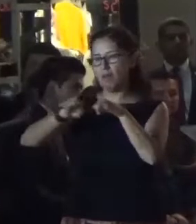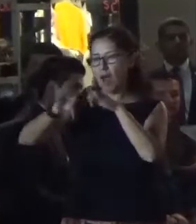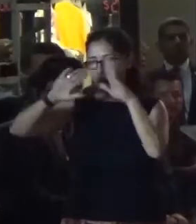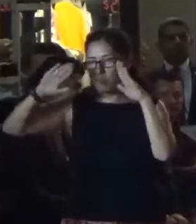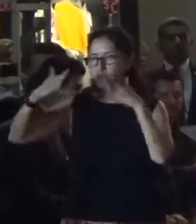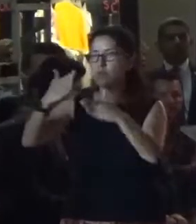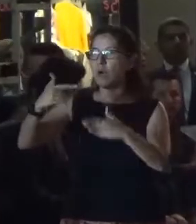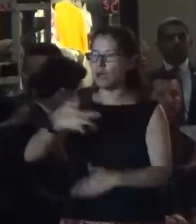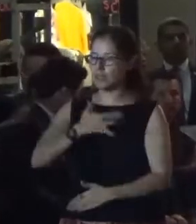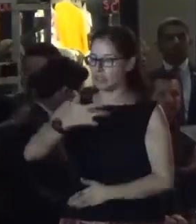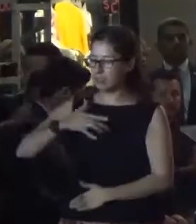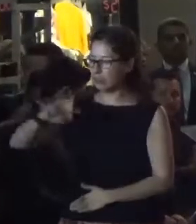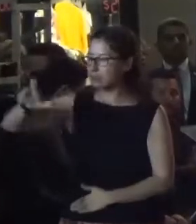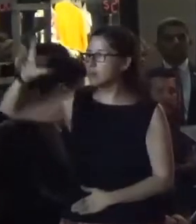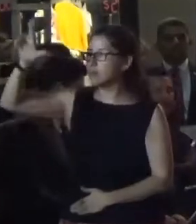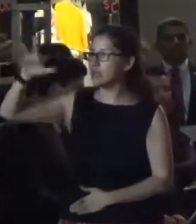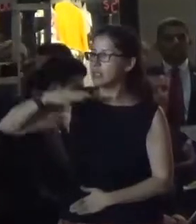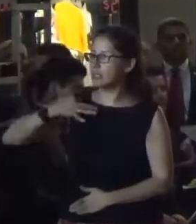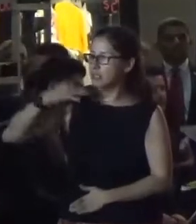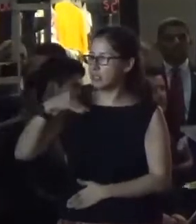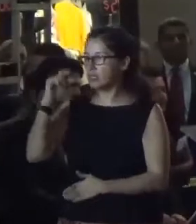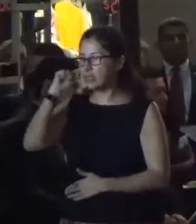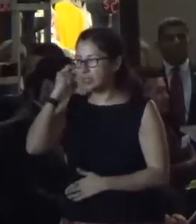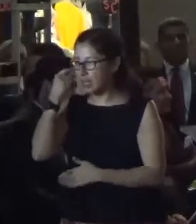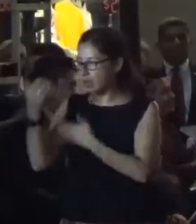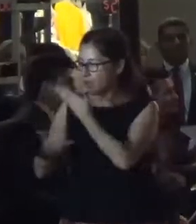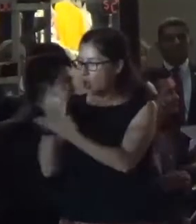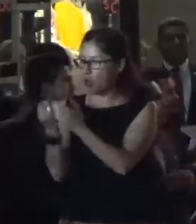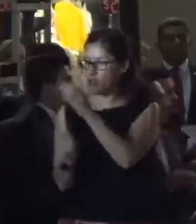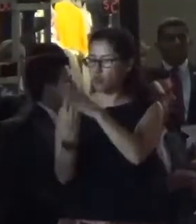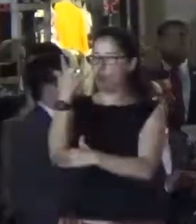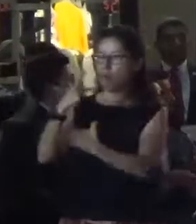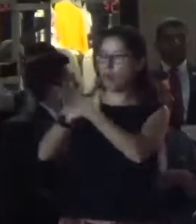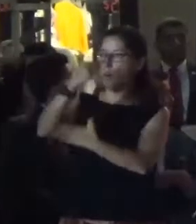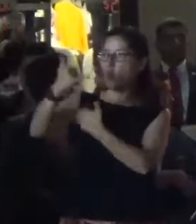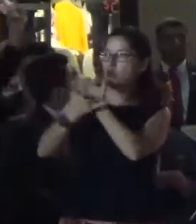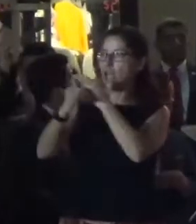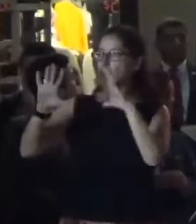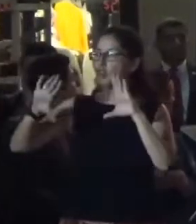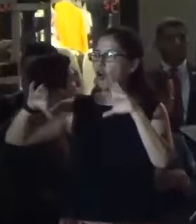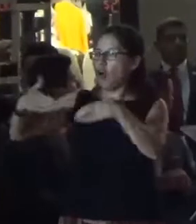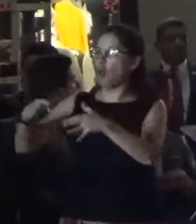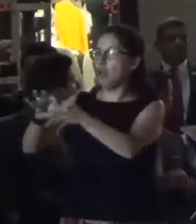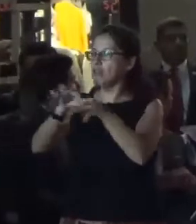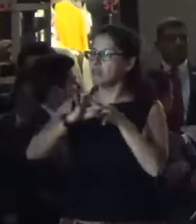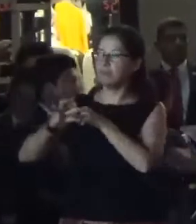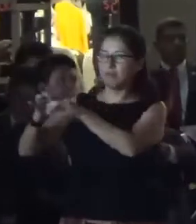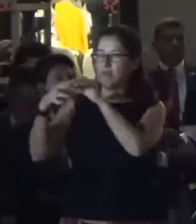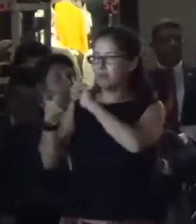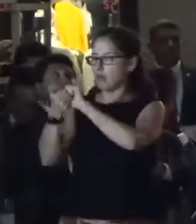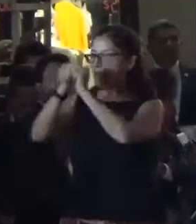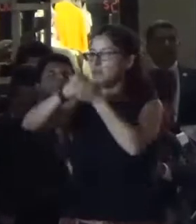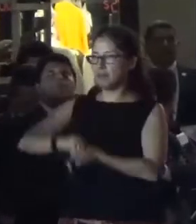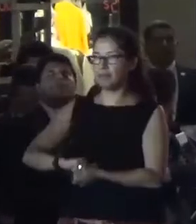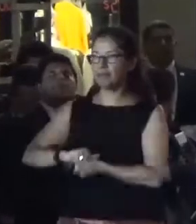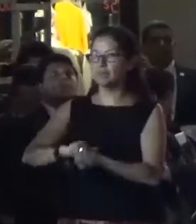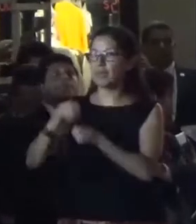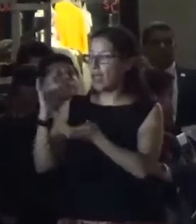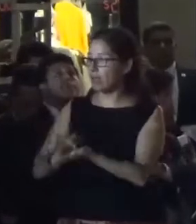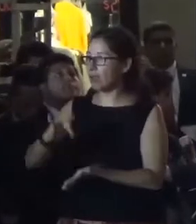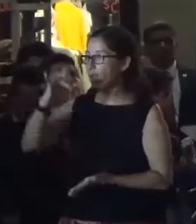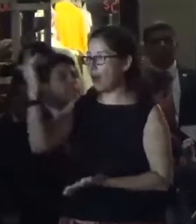y exgobernadores y exalcaldes de la capital potosina. Por ahí reconocimos a Horacio Sánchez Unzueta, entre otros.